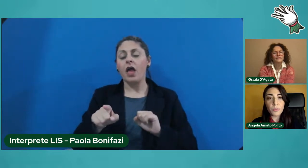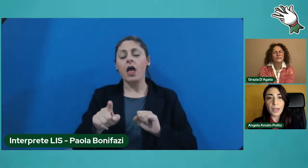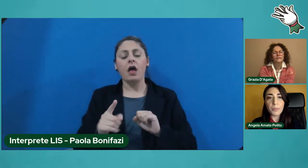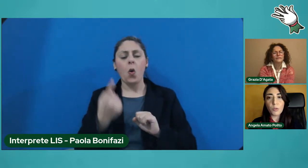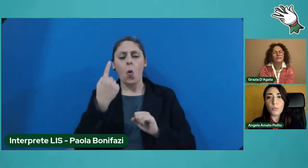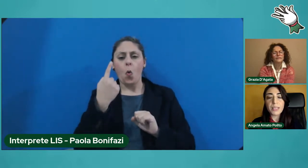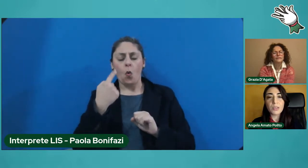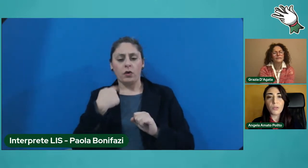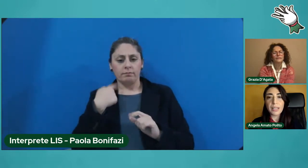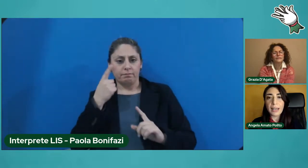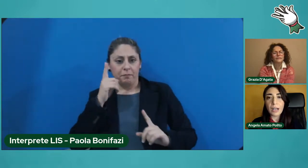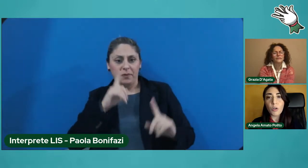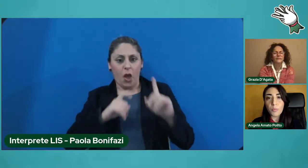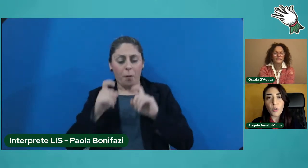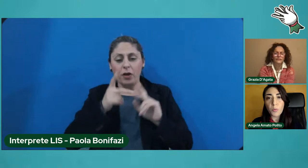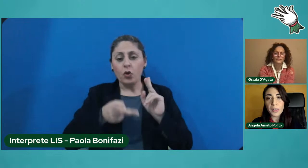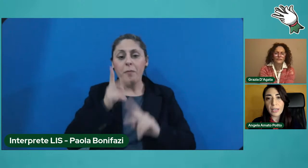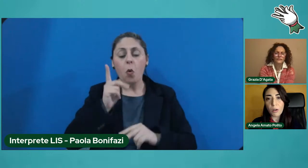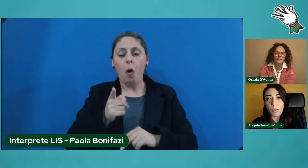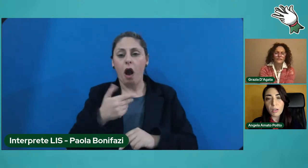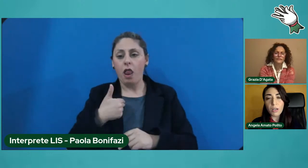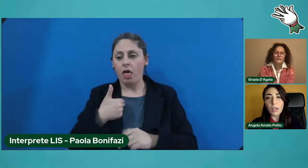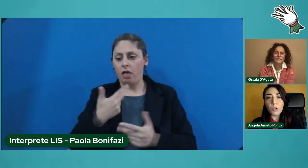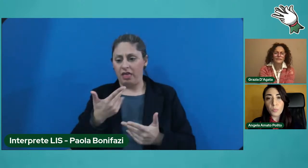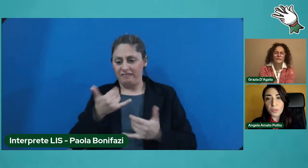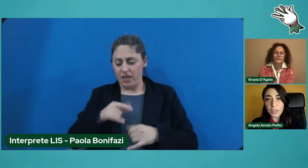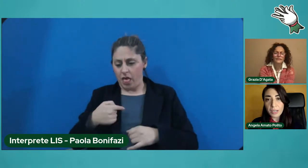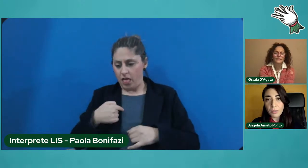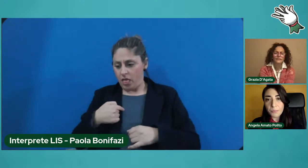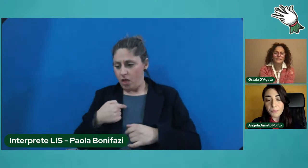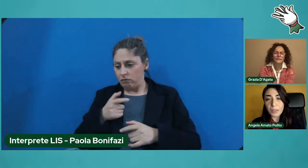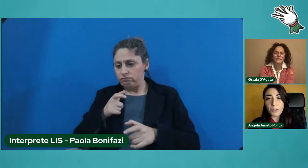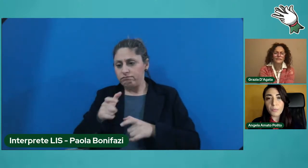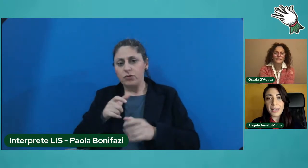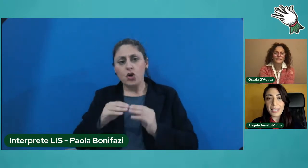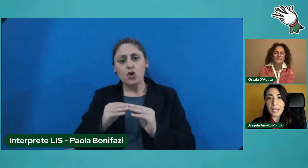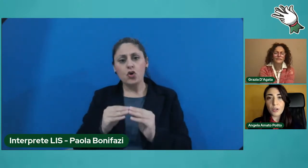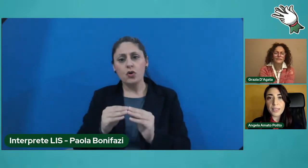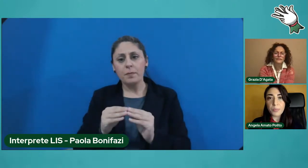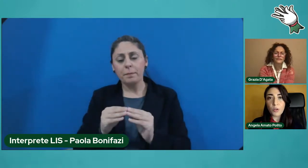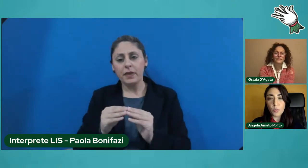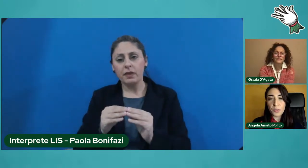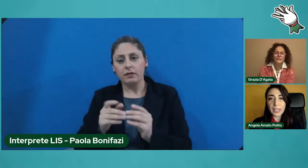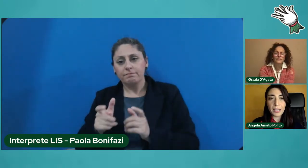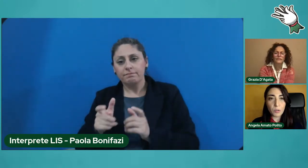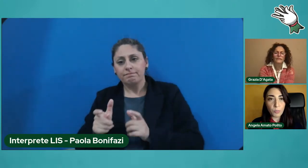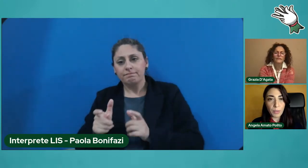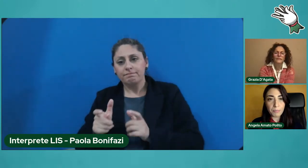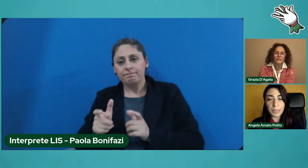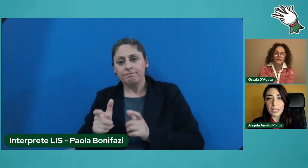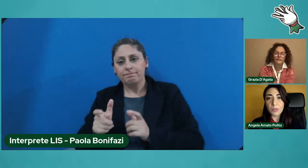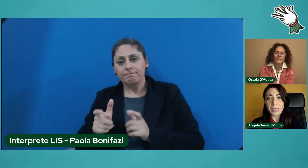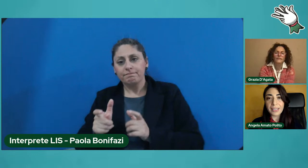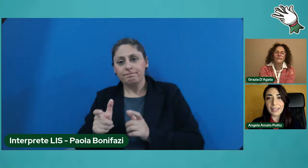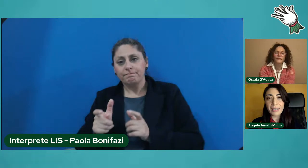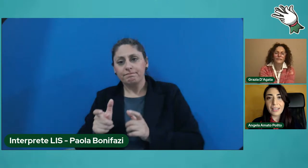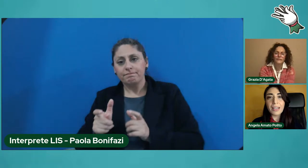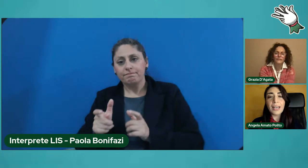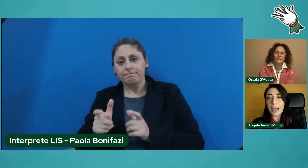principali preoccupazioni era come comunicherò con mio figlio. Come si può comunicare con un bambino che